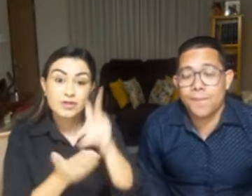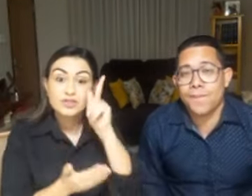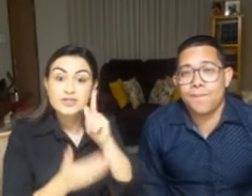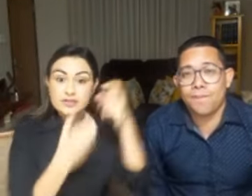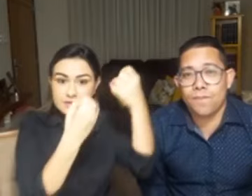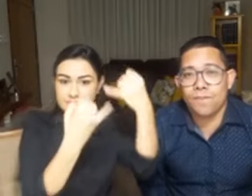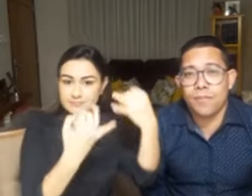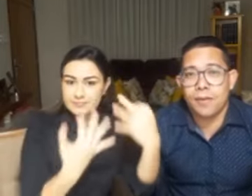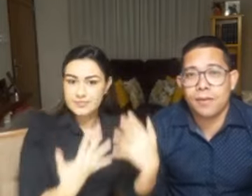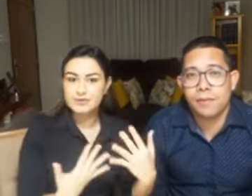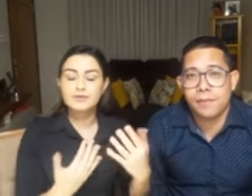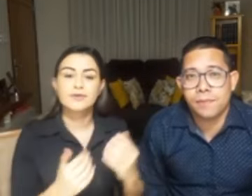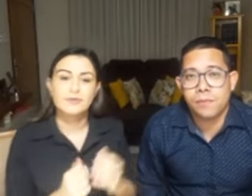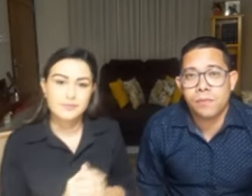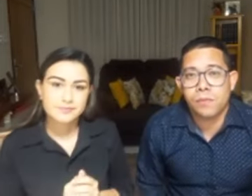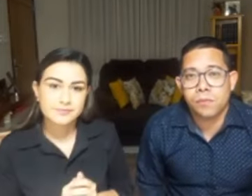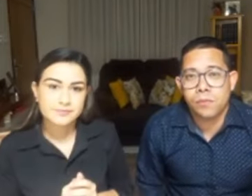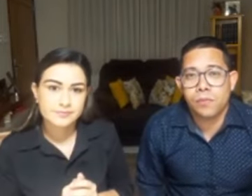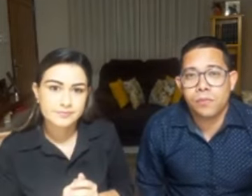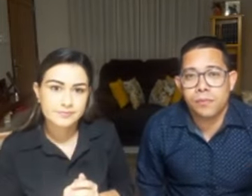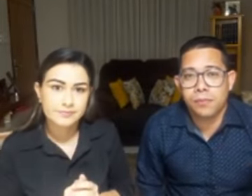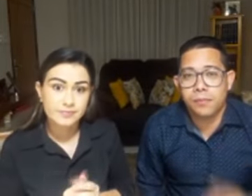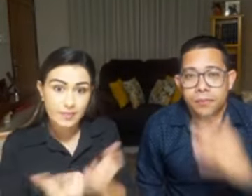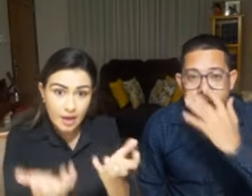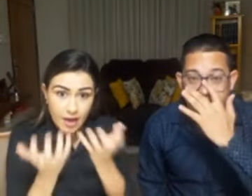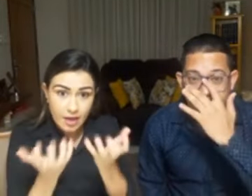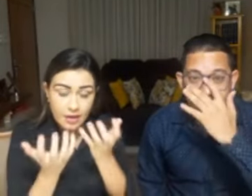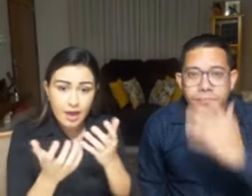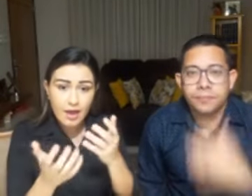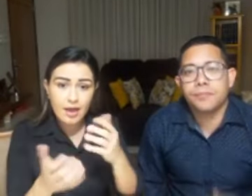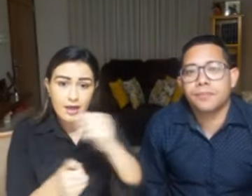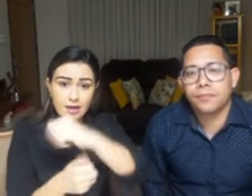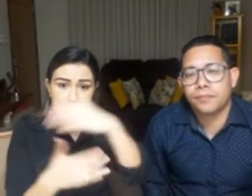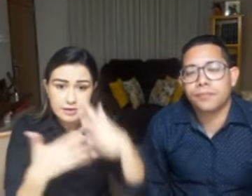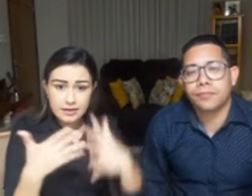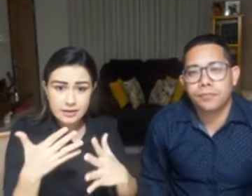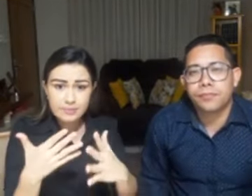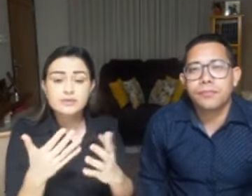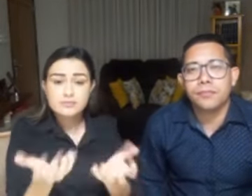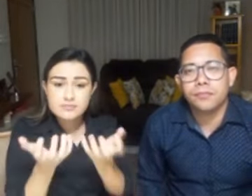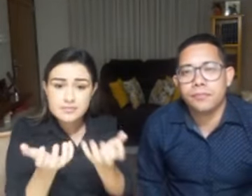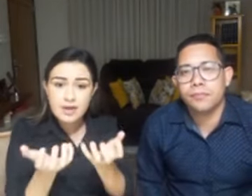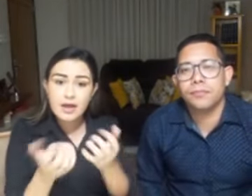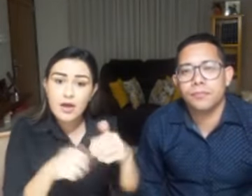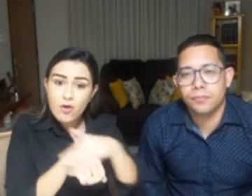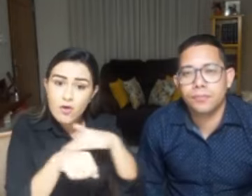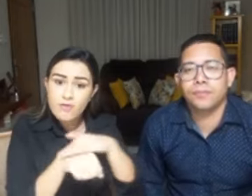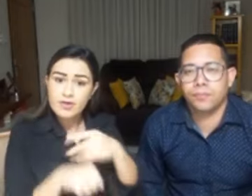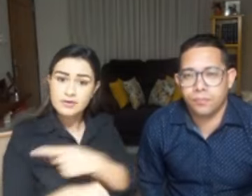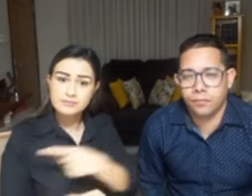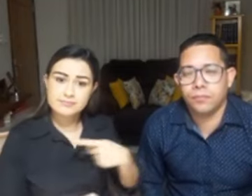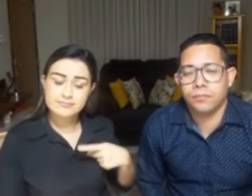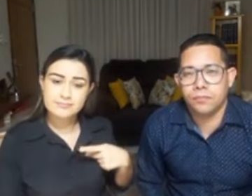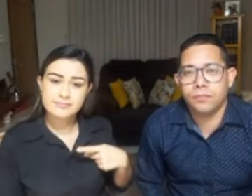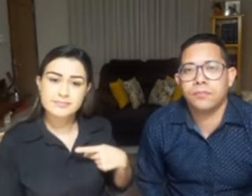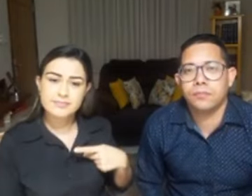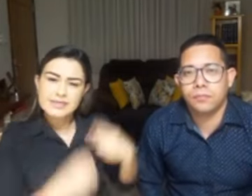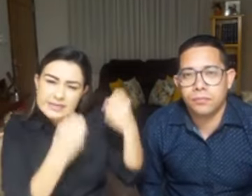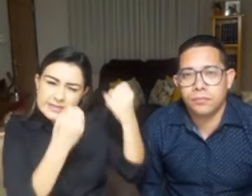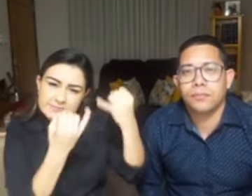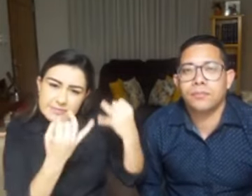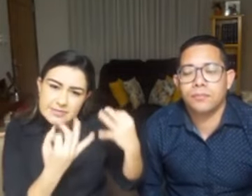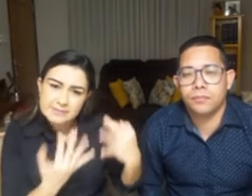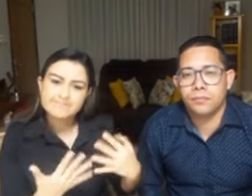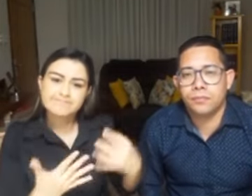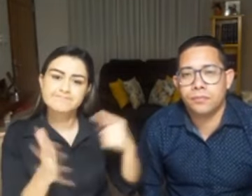tá? Tem um desejo de trabalhar com Libras, com educação inclusiva, procure o seu pastor, procure, converse com ele,